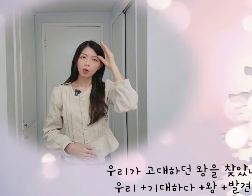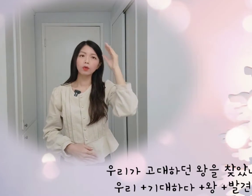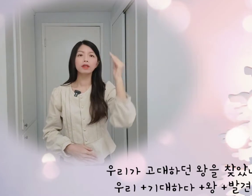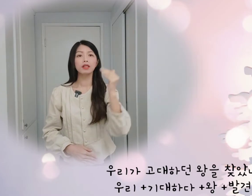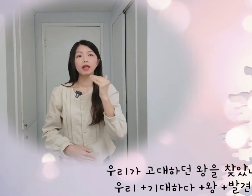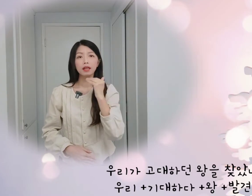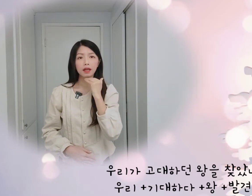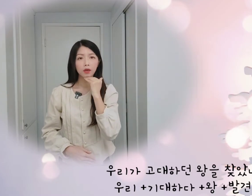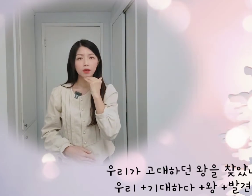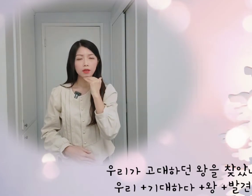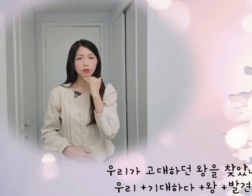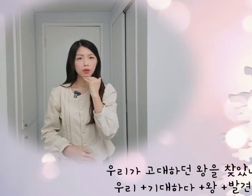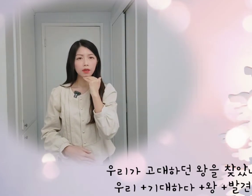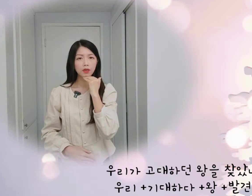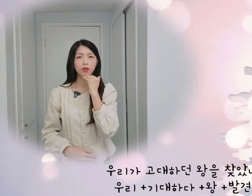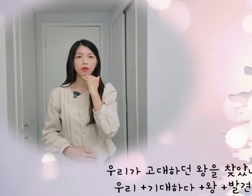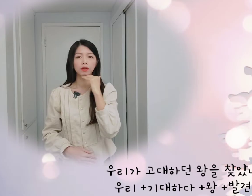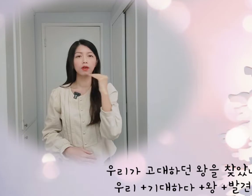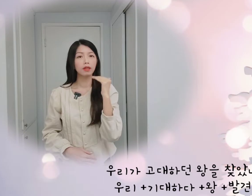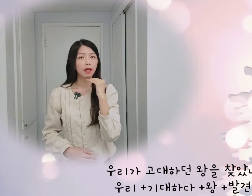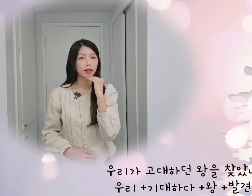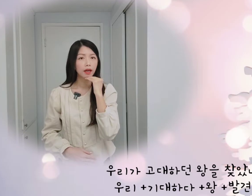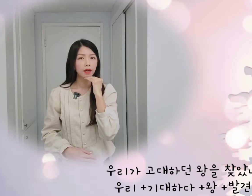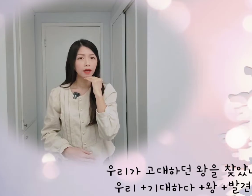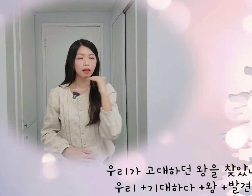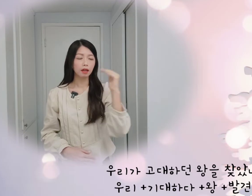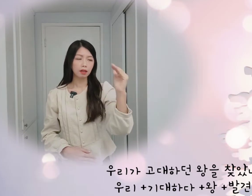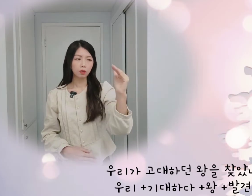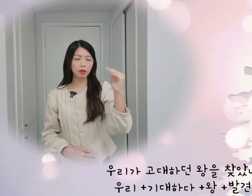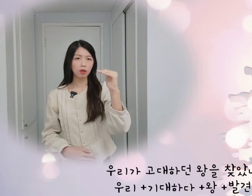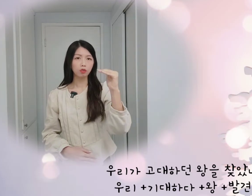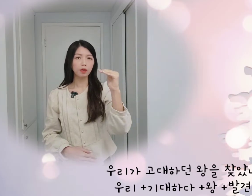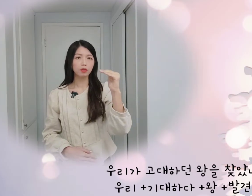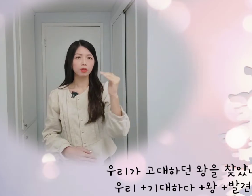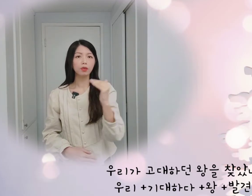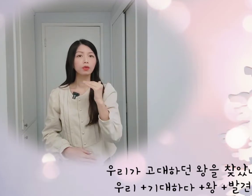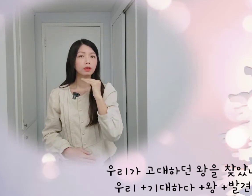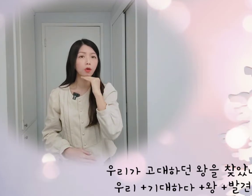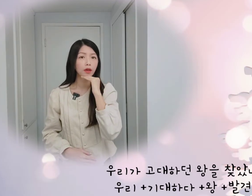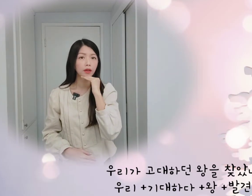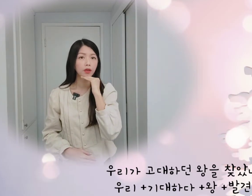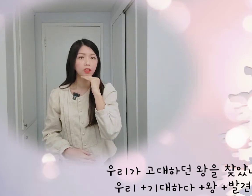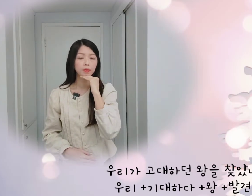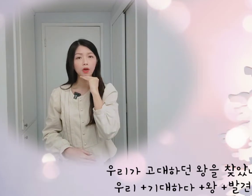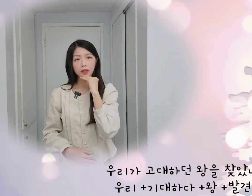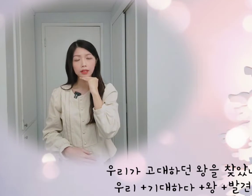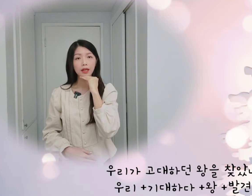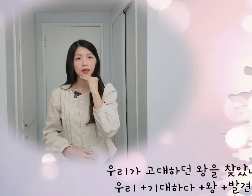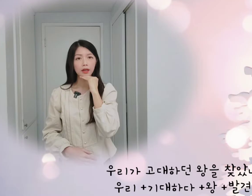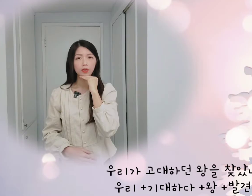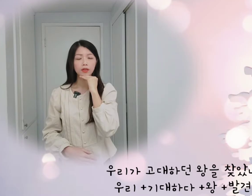기대하다 혹은 기다리다라고 한 뜻의 수어를 하셔도 될 것 같아요. 기다리다. 손을 이렇게 구부려 주시고 턱에 이렇게